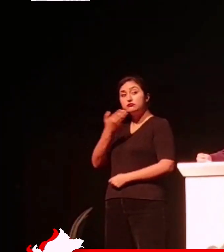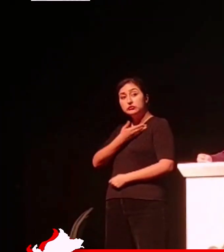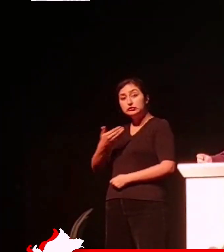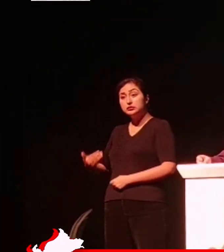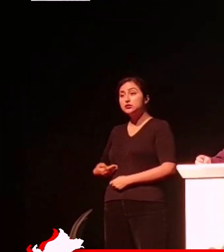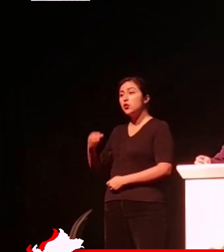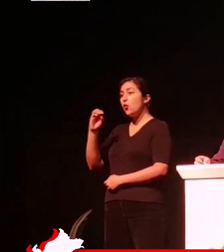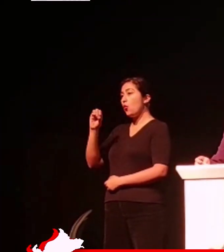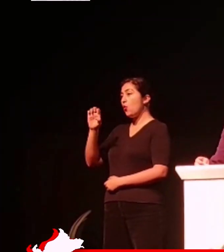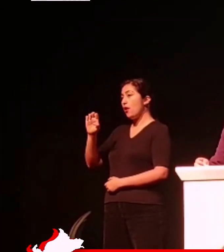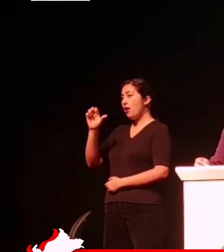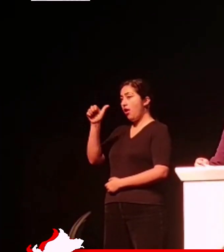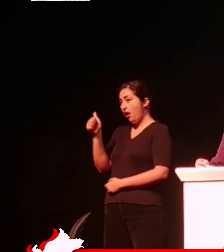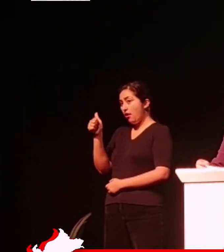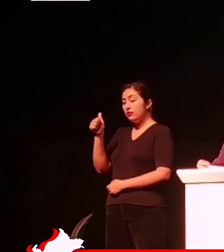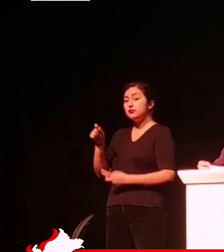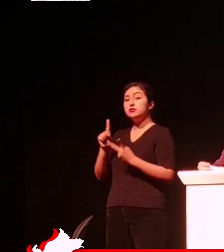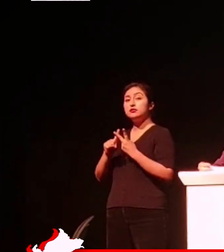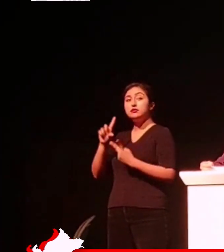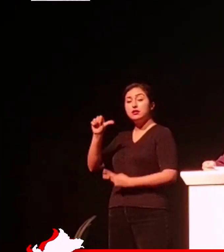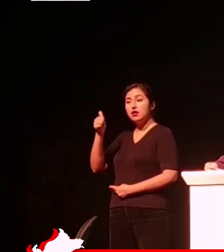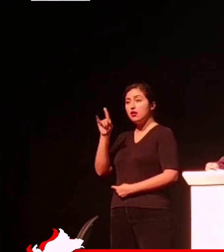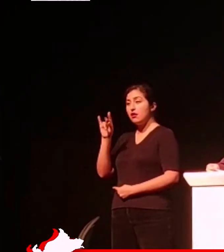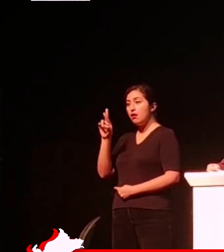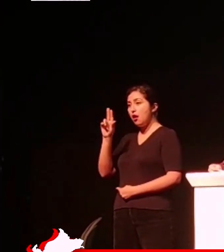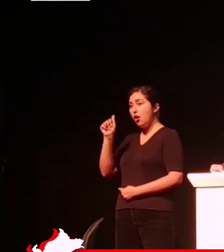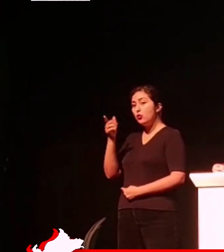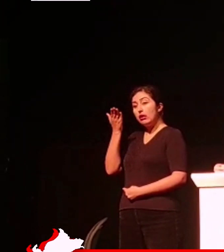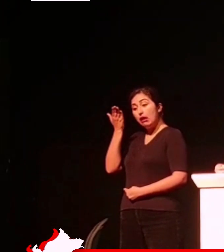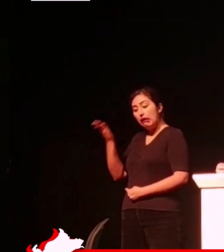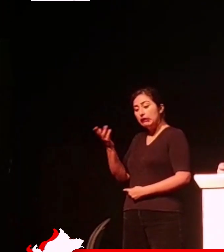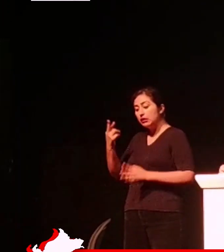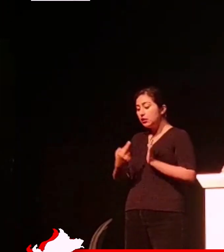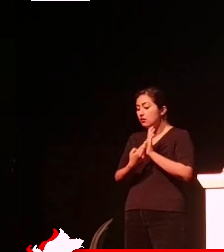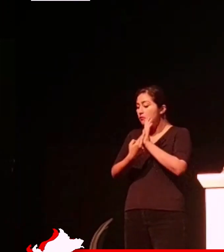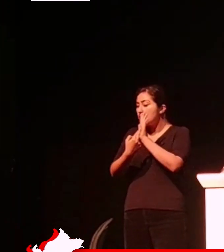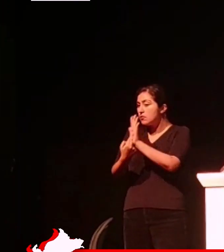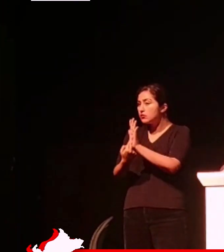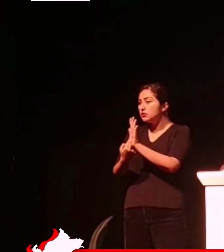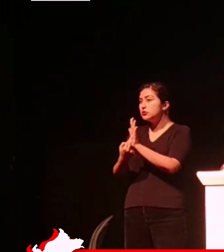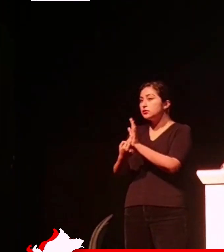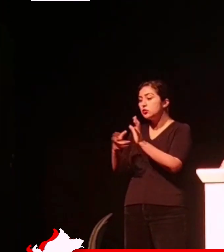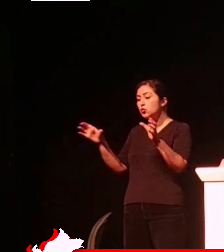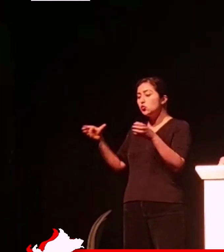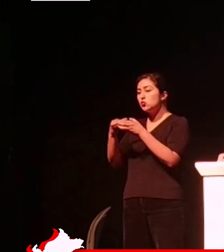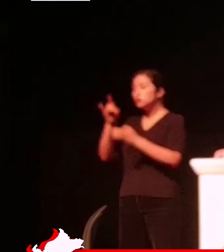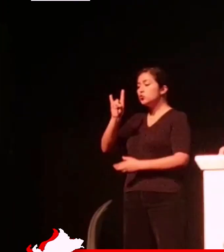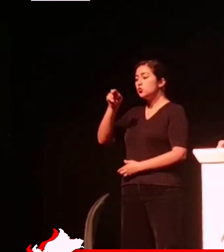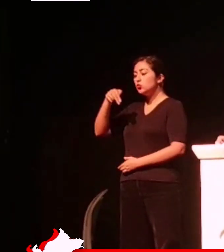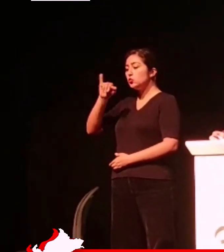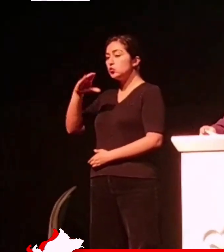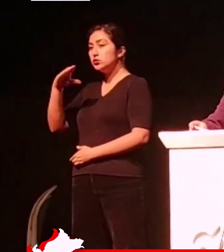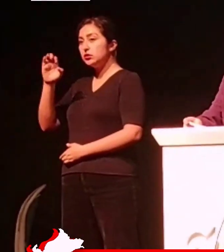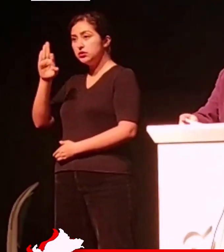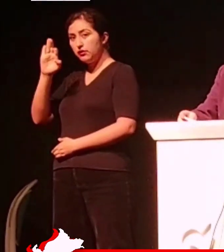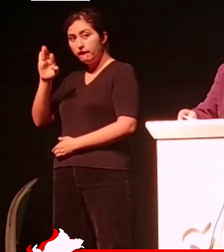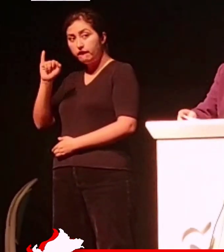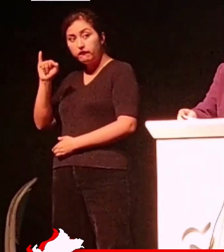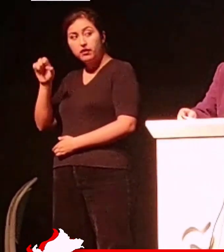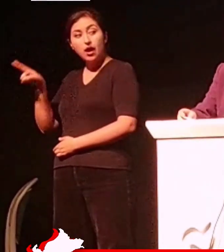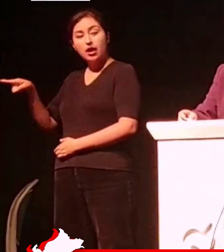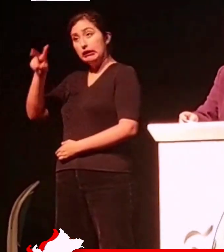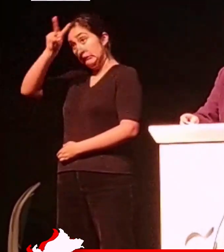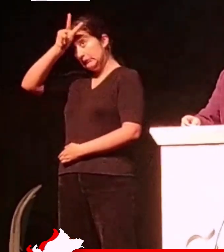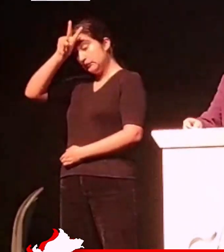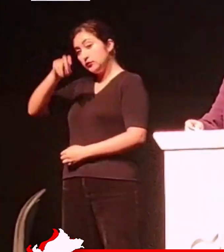edad elimina toda posibilidad de una adolescente de poder tener un proyecto de vida con una autonomía económica, con estudios